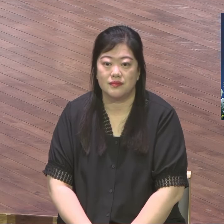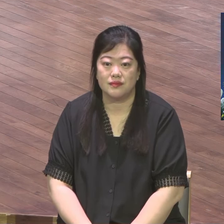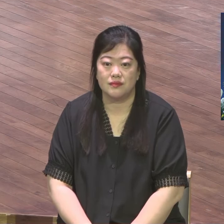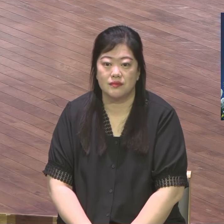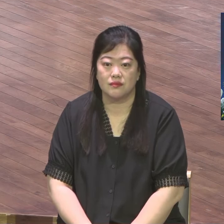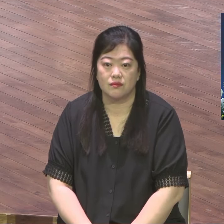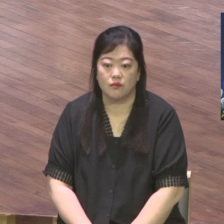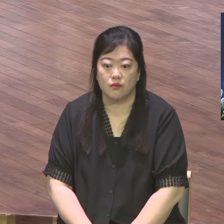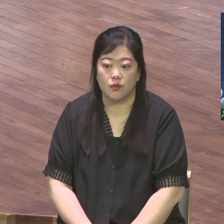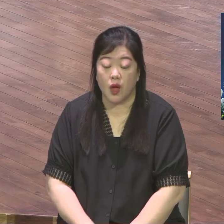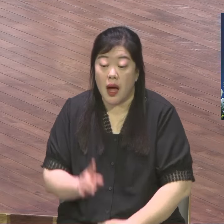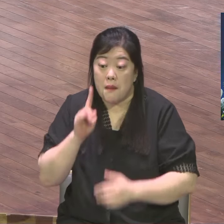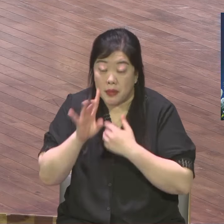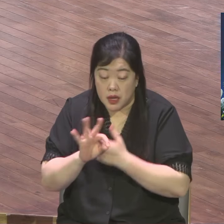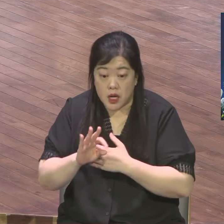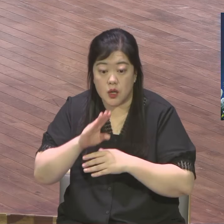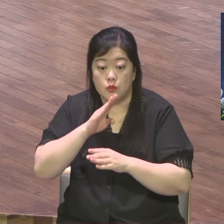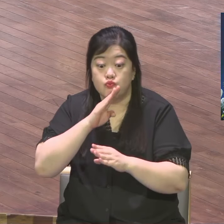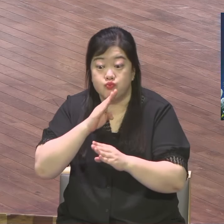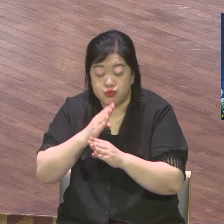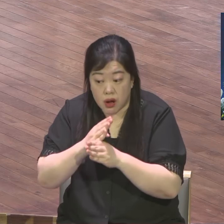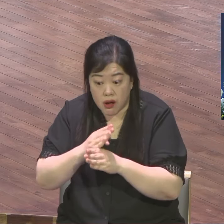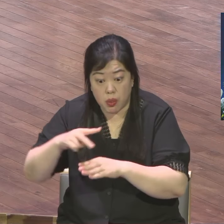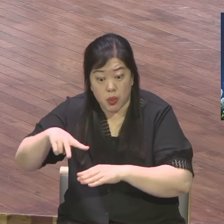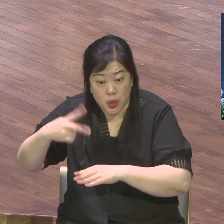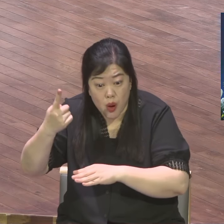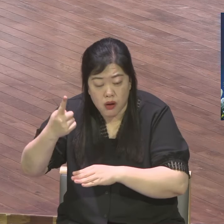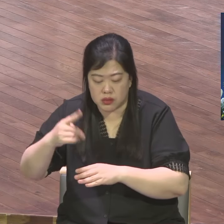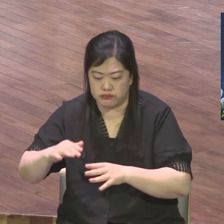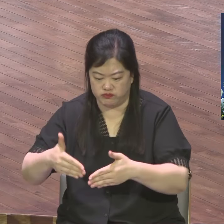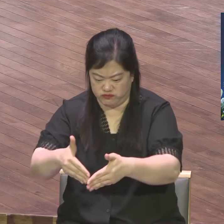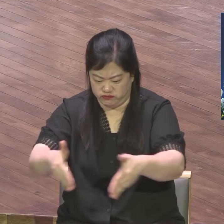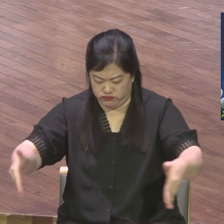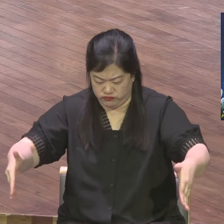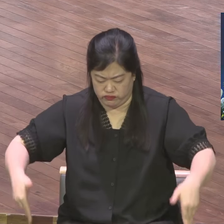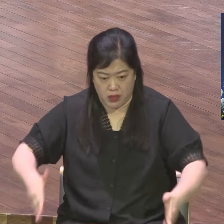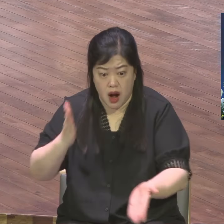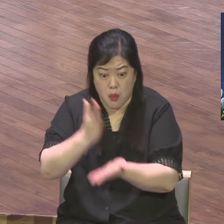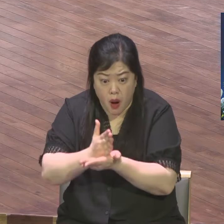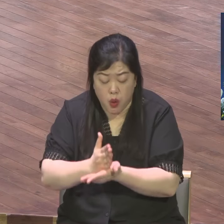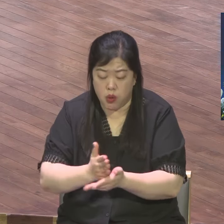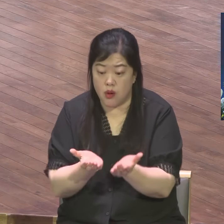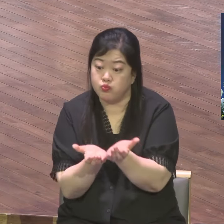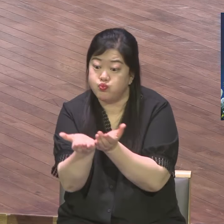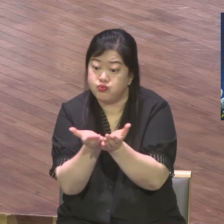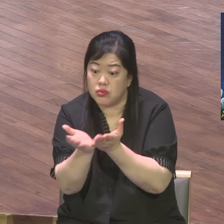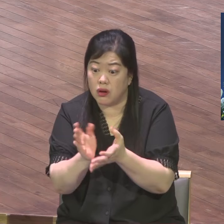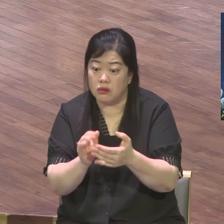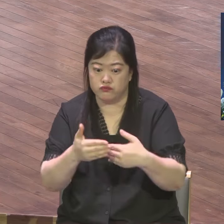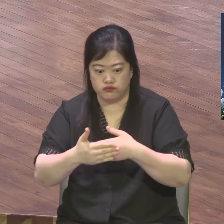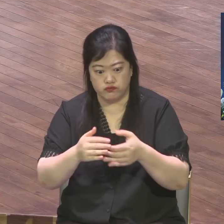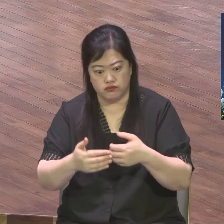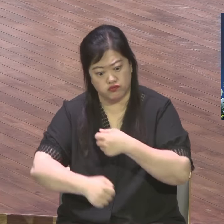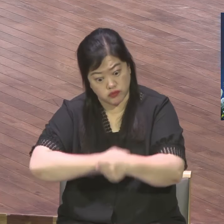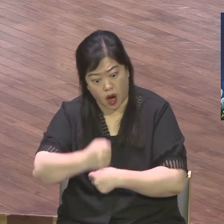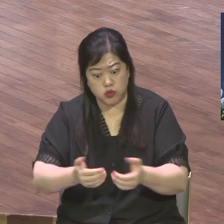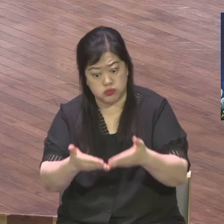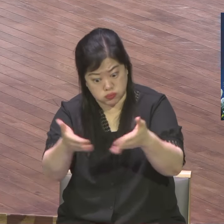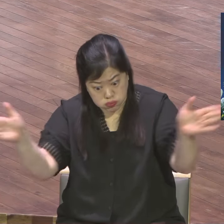오픈하면 북한도 잘 살 텐데 세계 최고 투자가들이 북한 투자하려고 그러는데 열어야 투자라